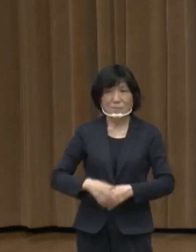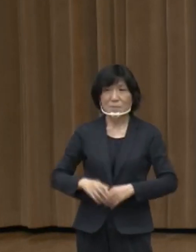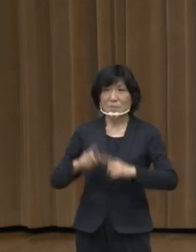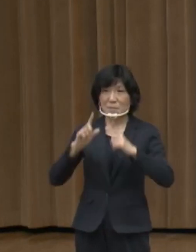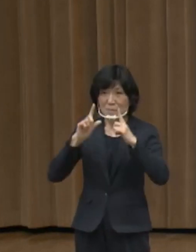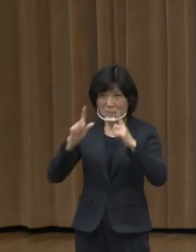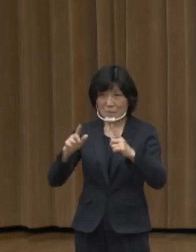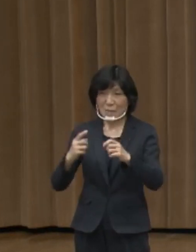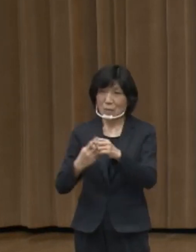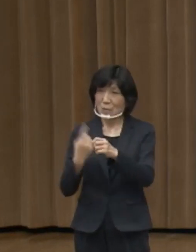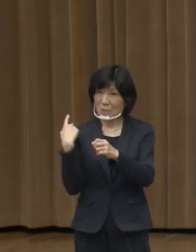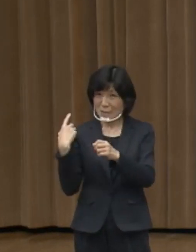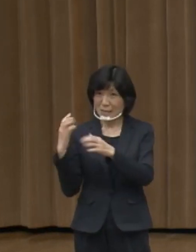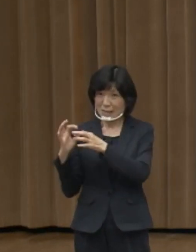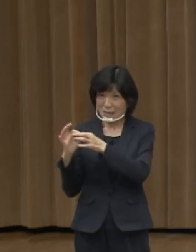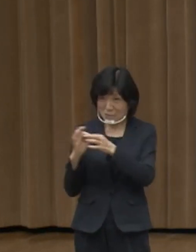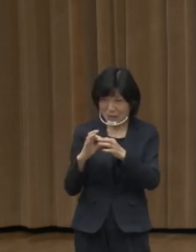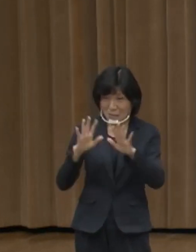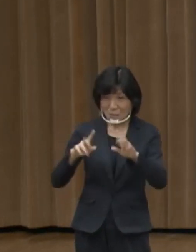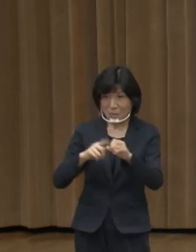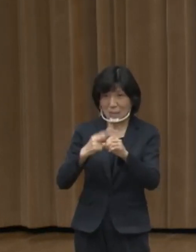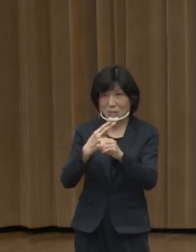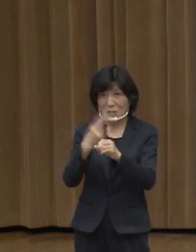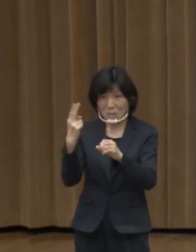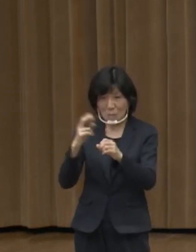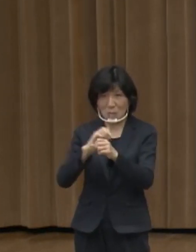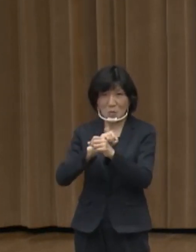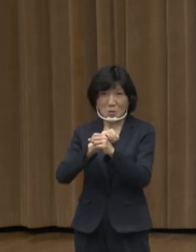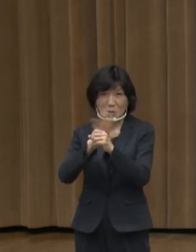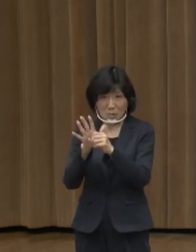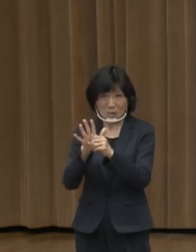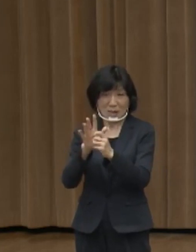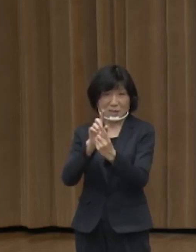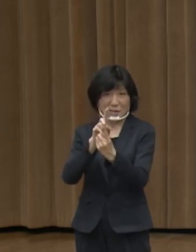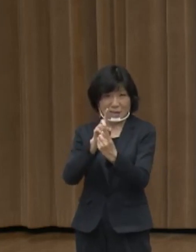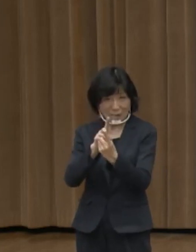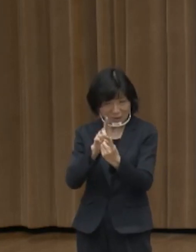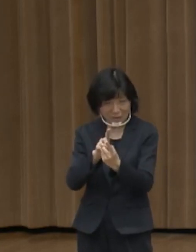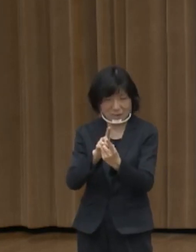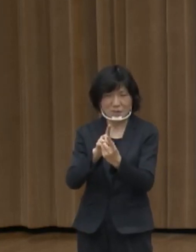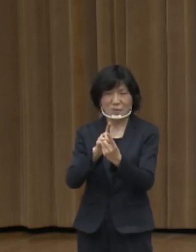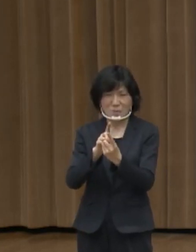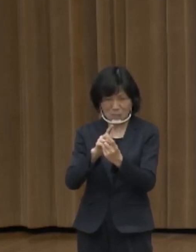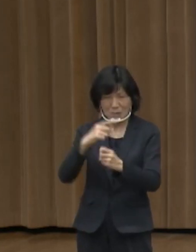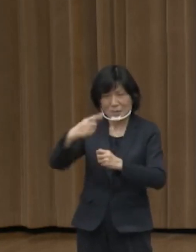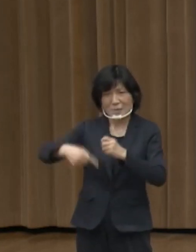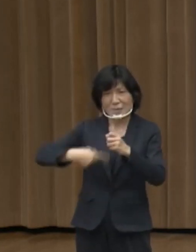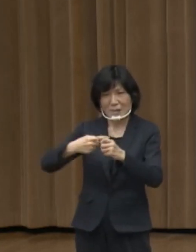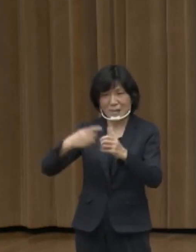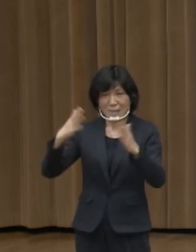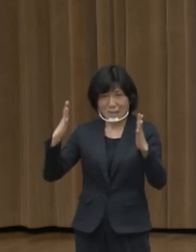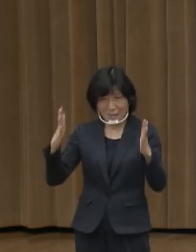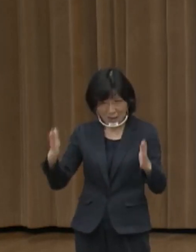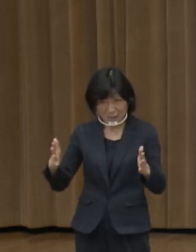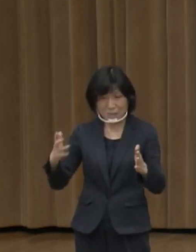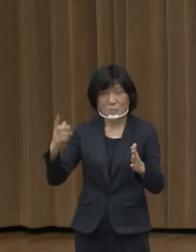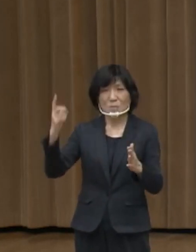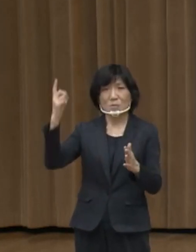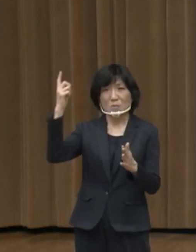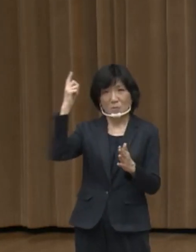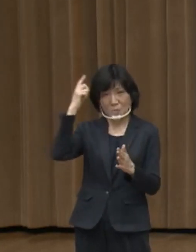昨年に引き続き今年度も新型コロナウイルス感染症対策に明け暮れた1年であったという